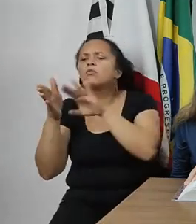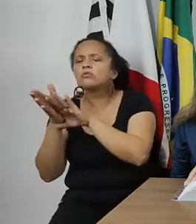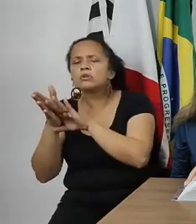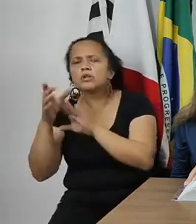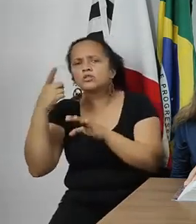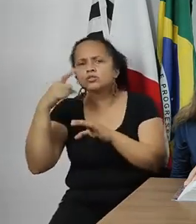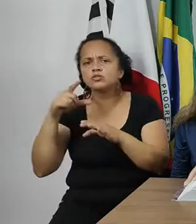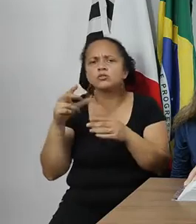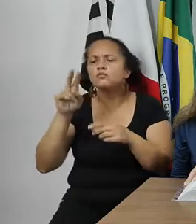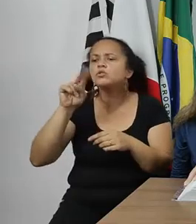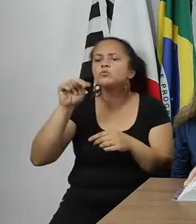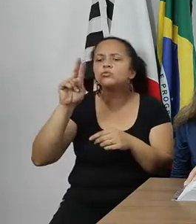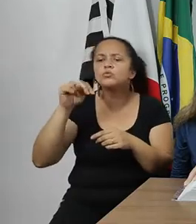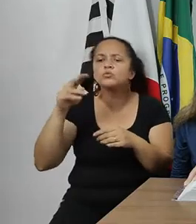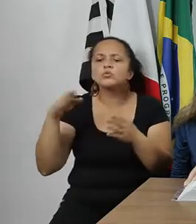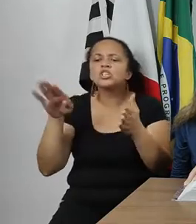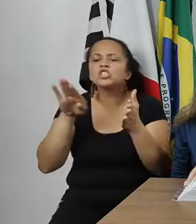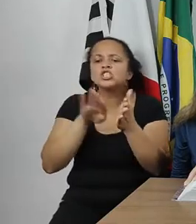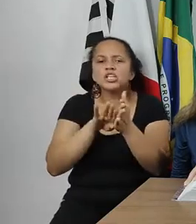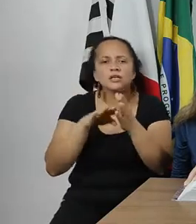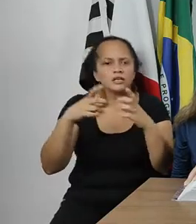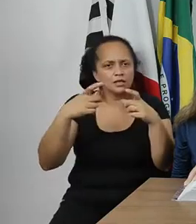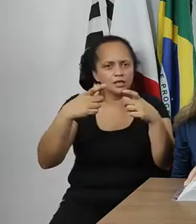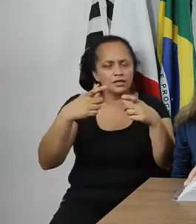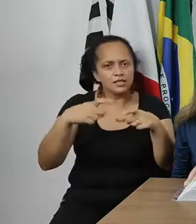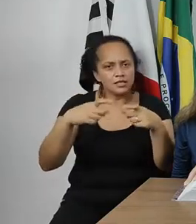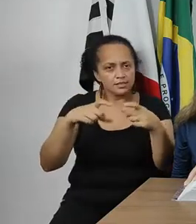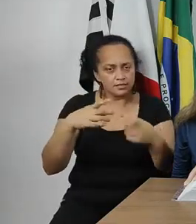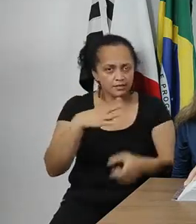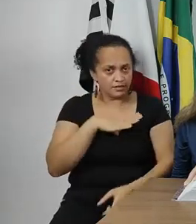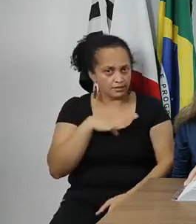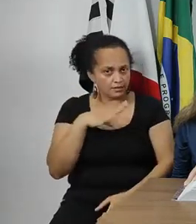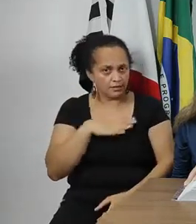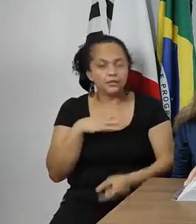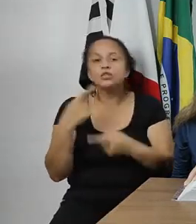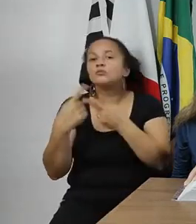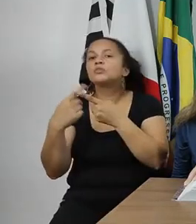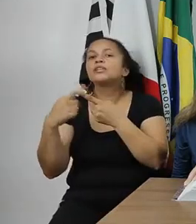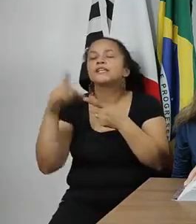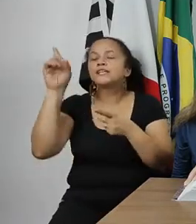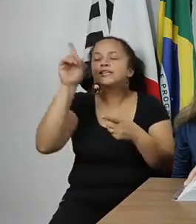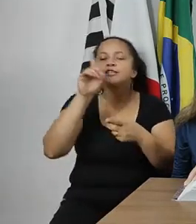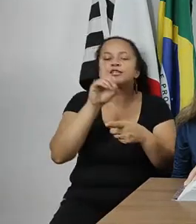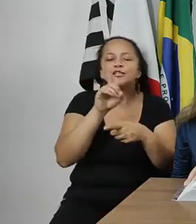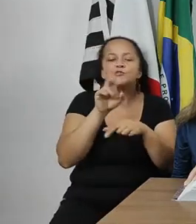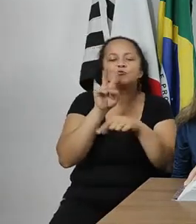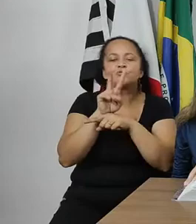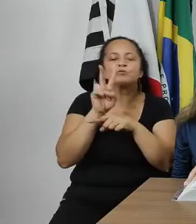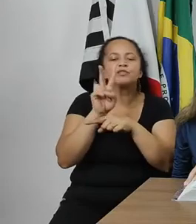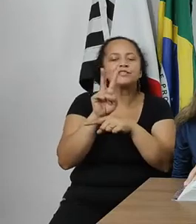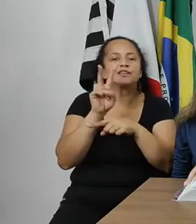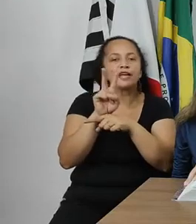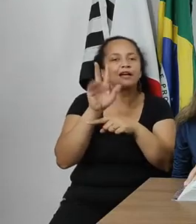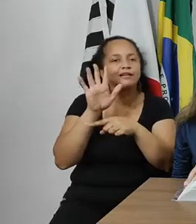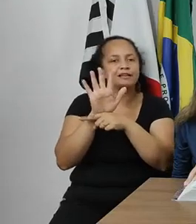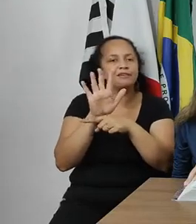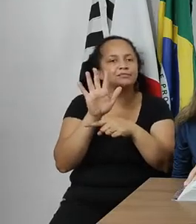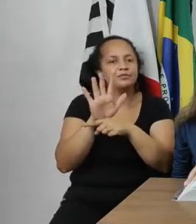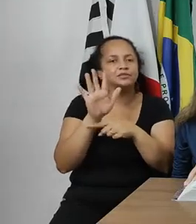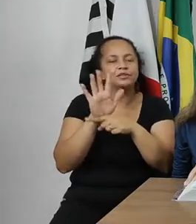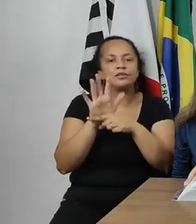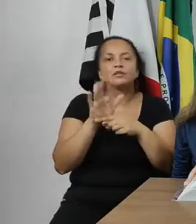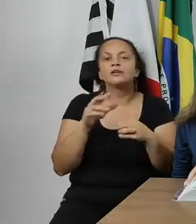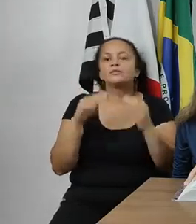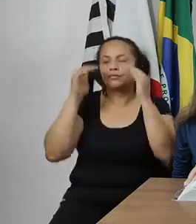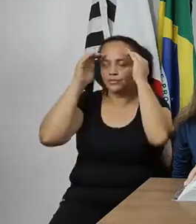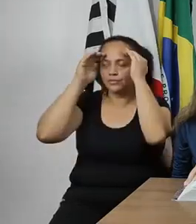nesta cidade. Eu defenderei e protegerei esta cidade por causa da minha honra e por